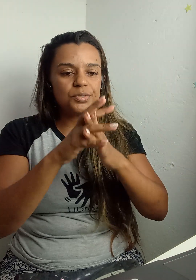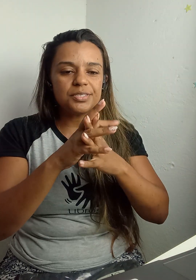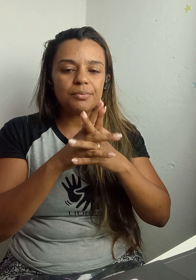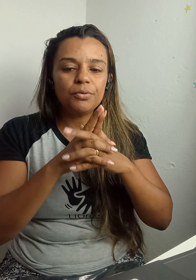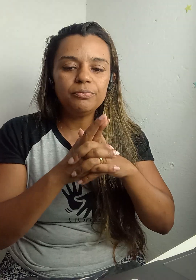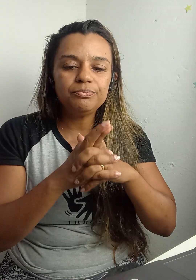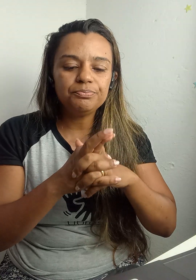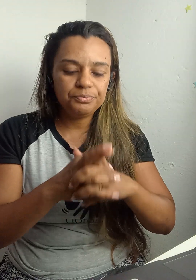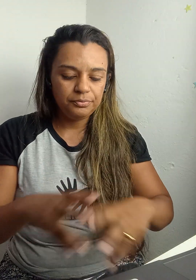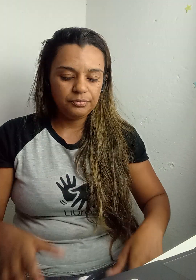duas, tá bom?